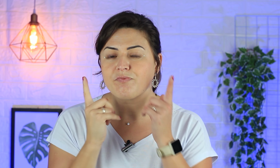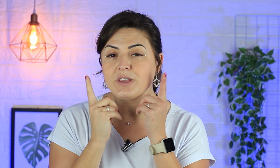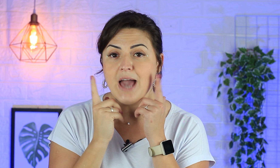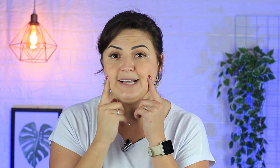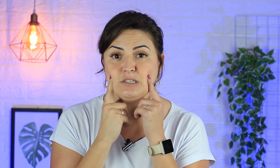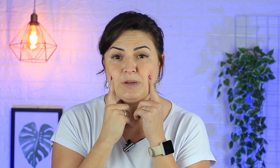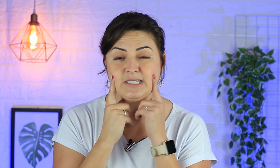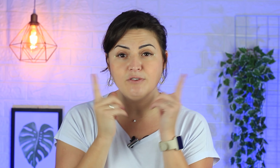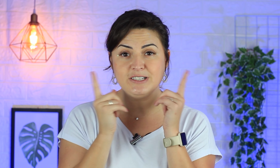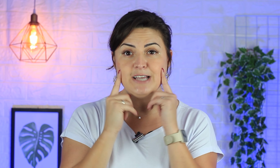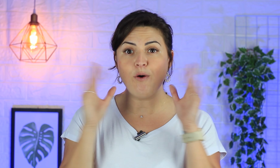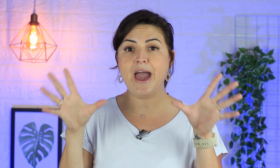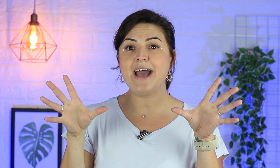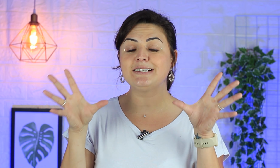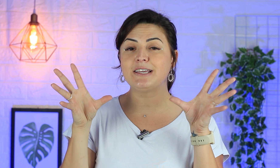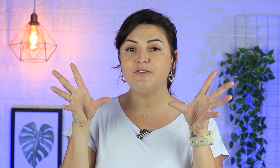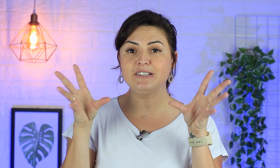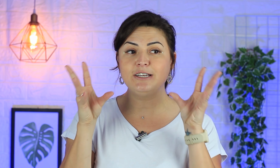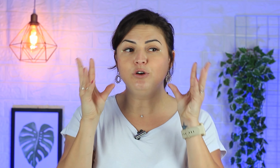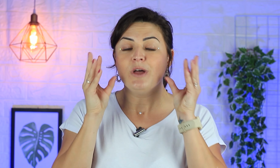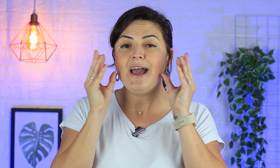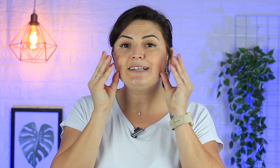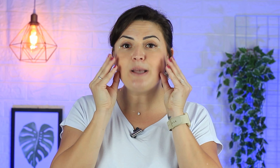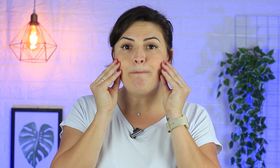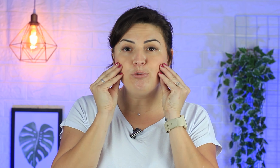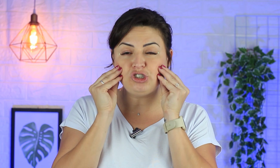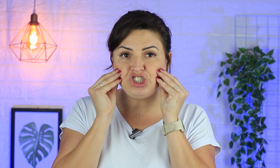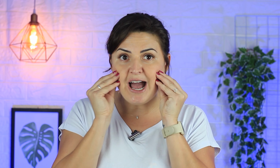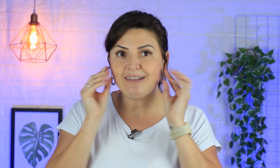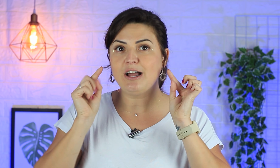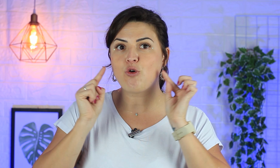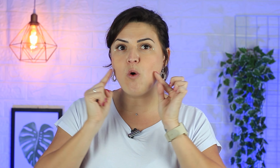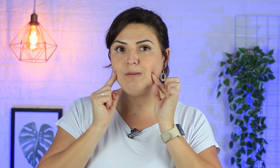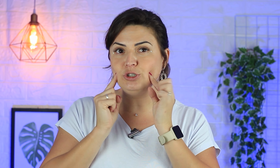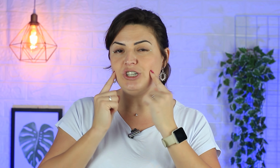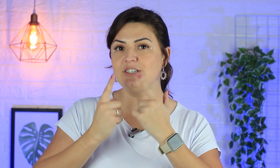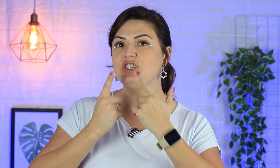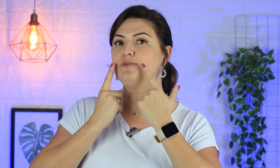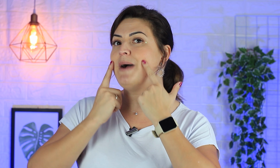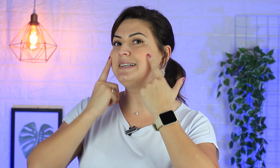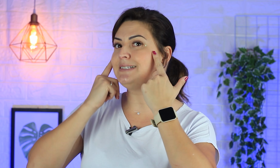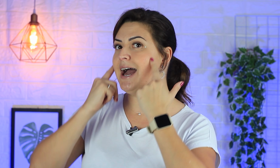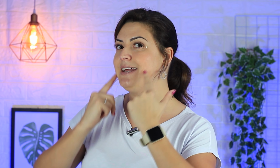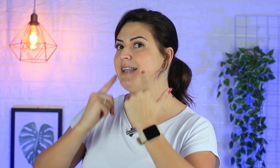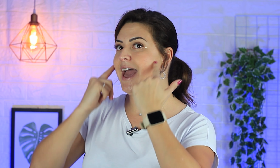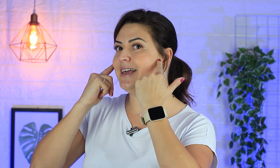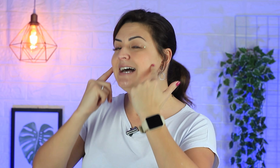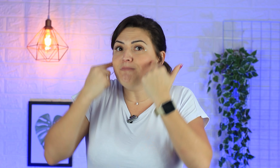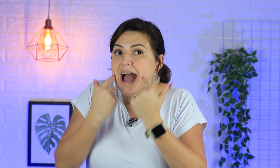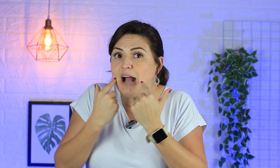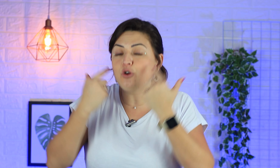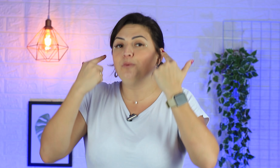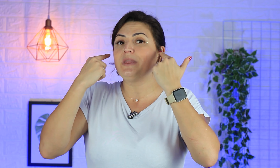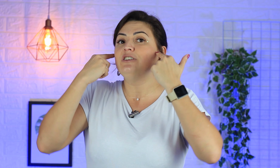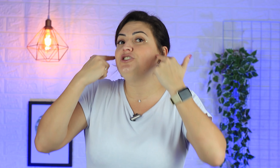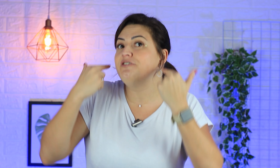E a expressão facial é essa aqui, fazendo essa puxada com a bochecha, de passar a ideia de magro, de